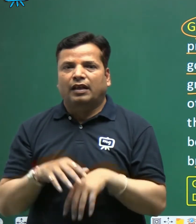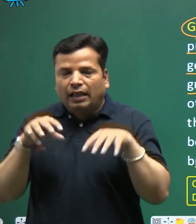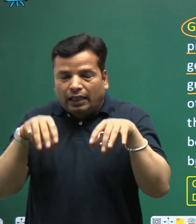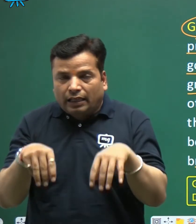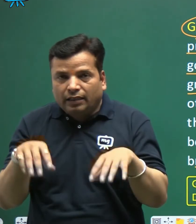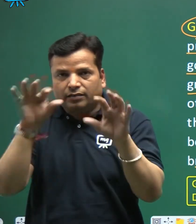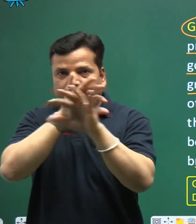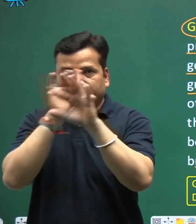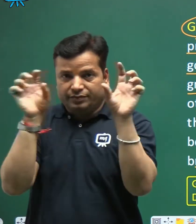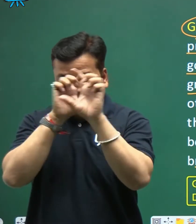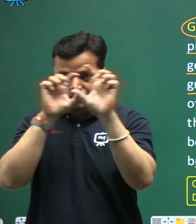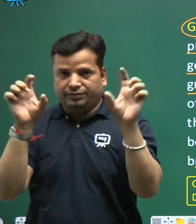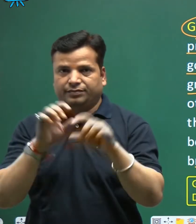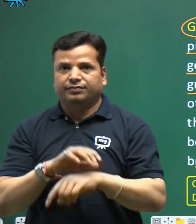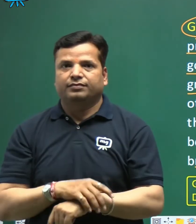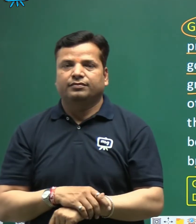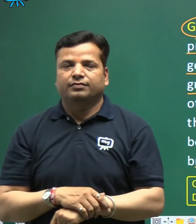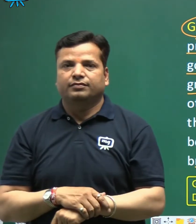धुंधला,